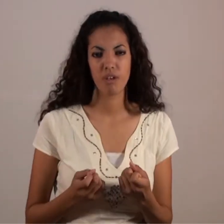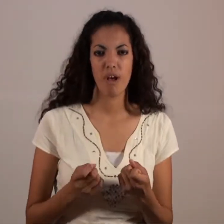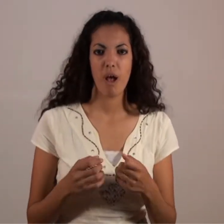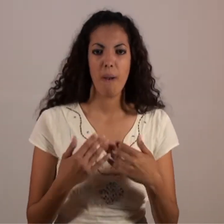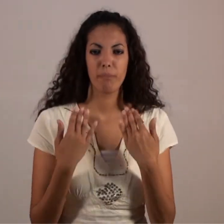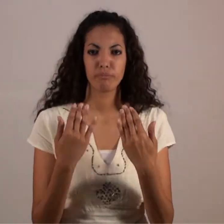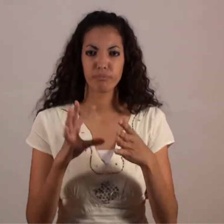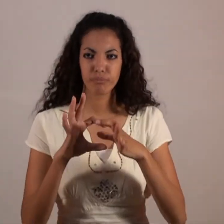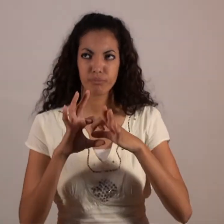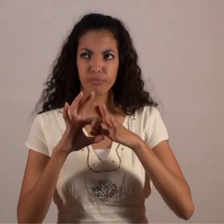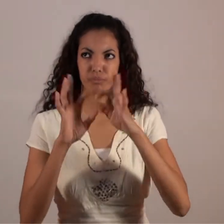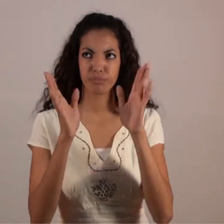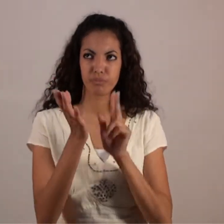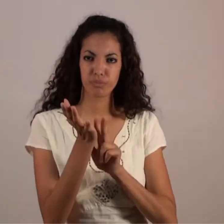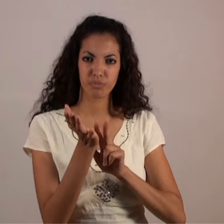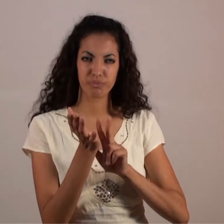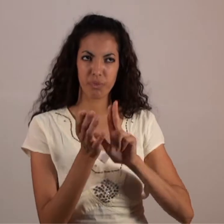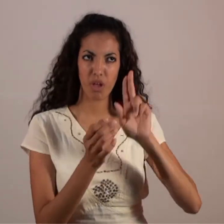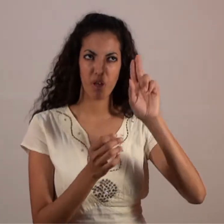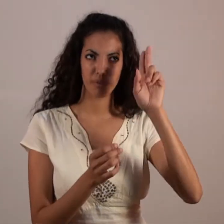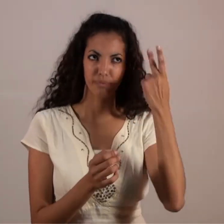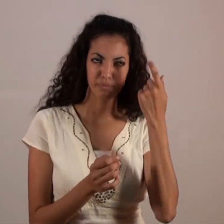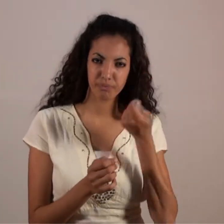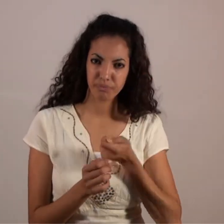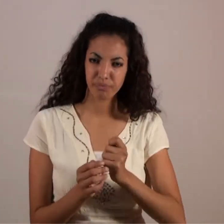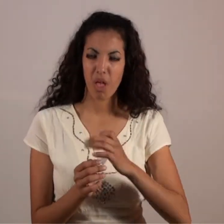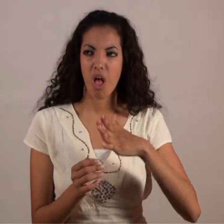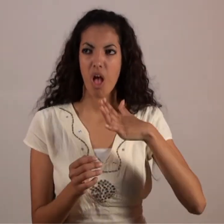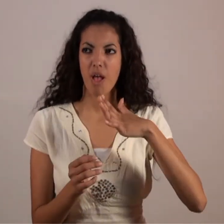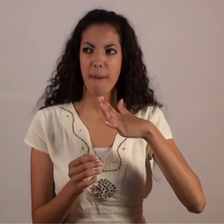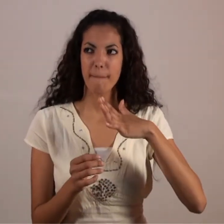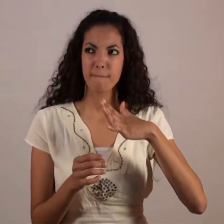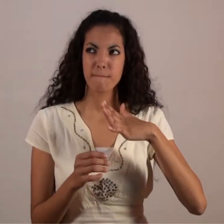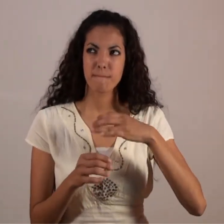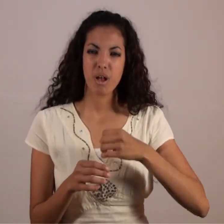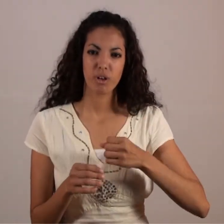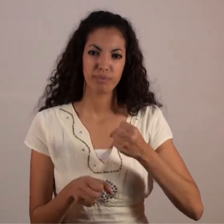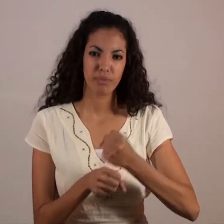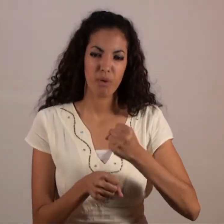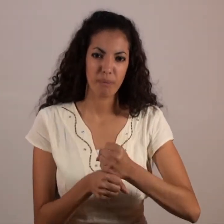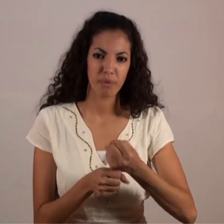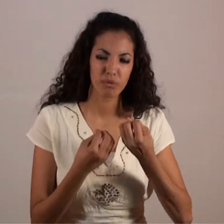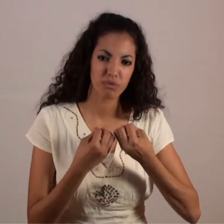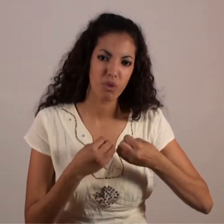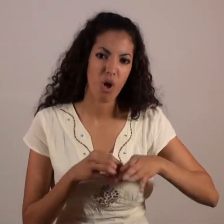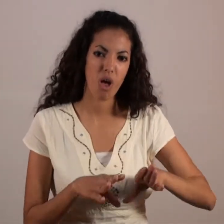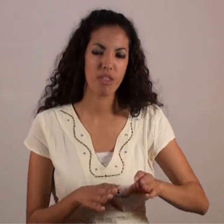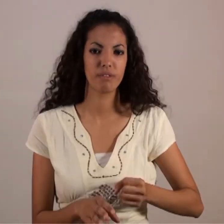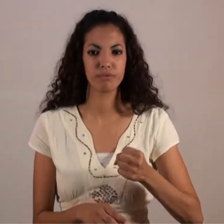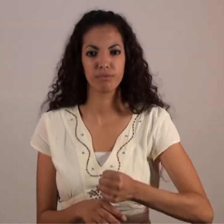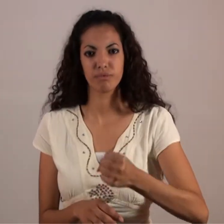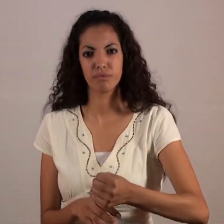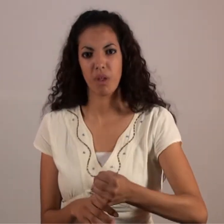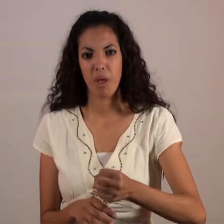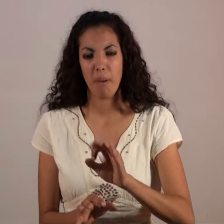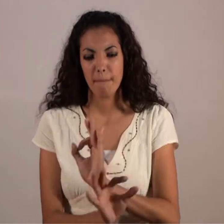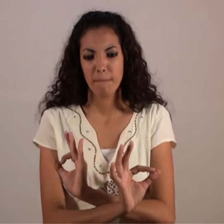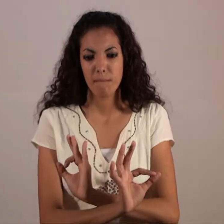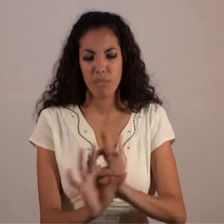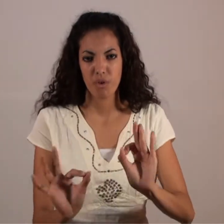a servir como sacerdote y comenzó su ministerio sacerdotal a fin de mediar ahora su sacrificio perfecto a favor